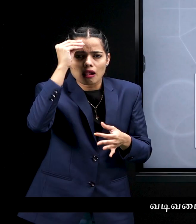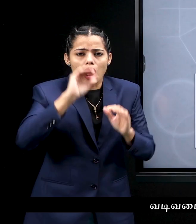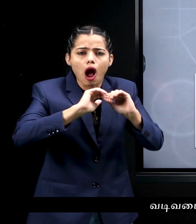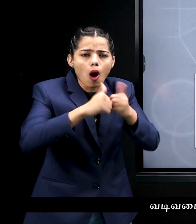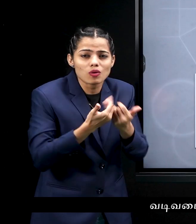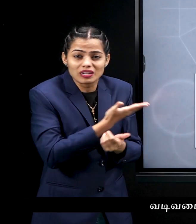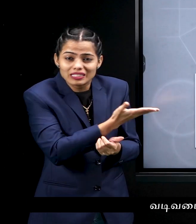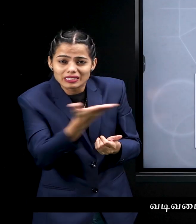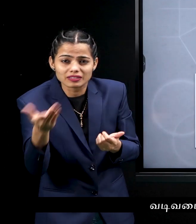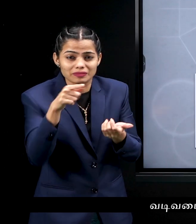கோணங்களின் ரகசியங்களை திறந்து